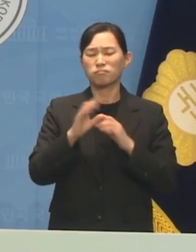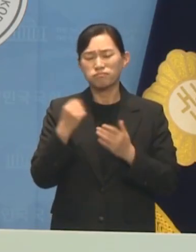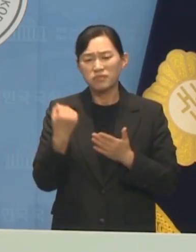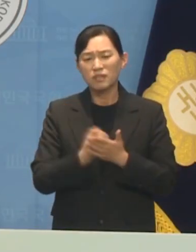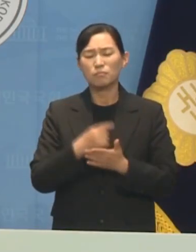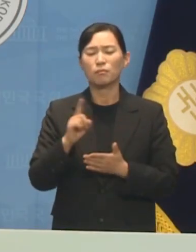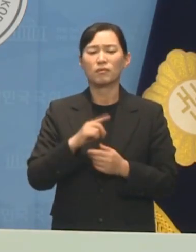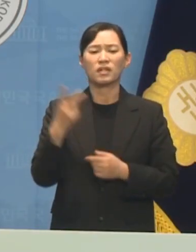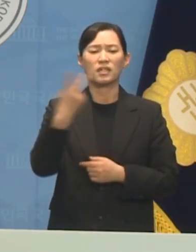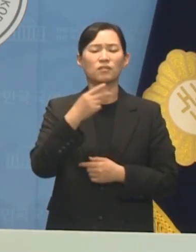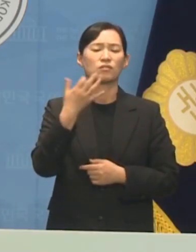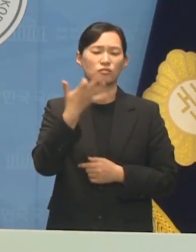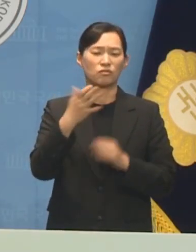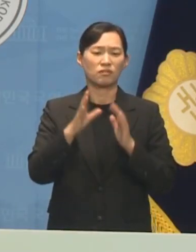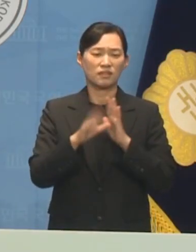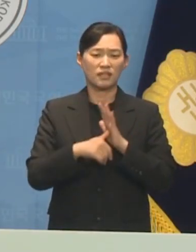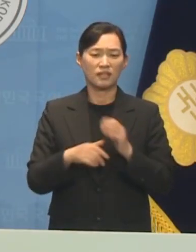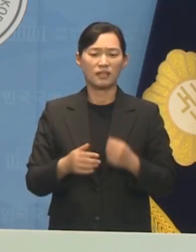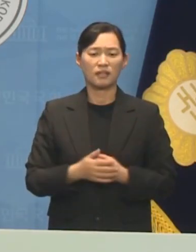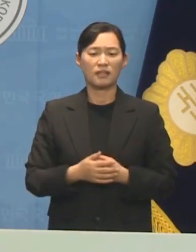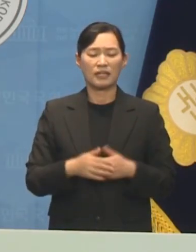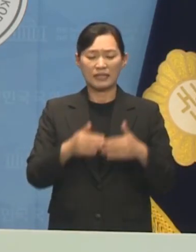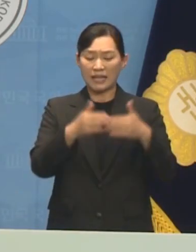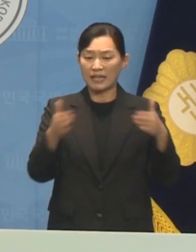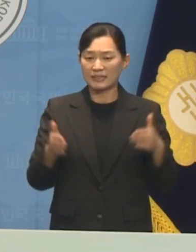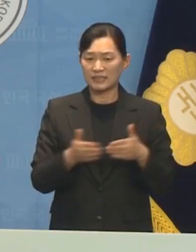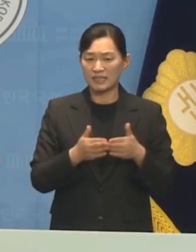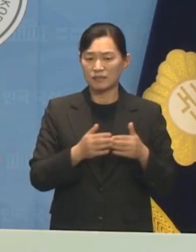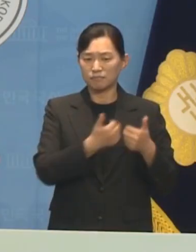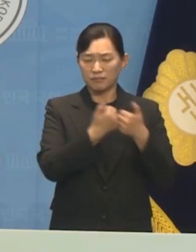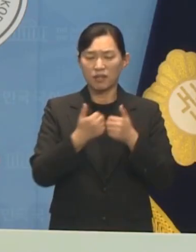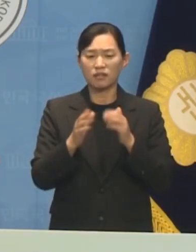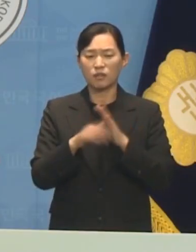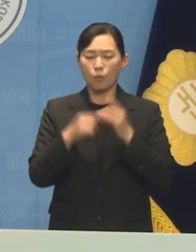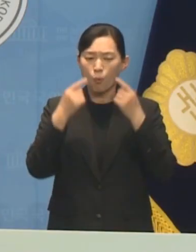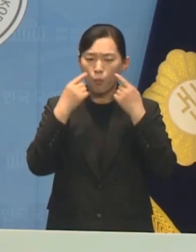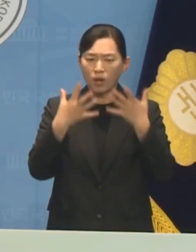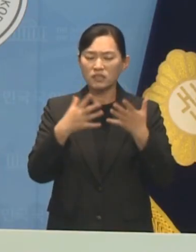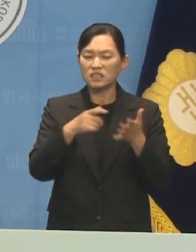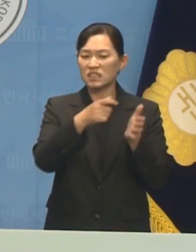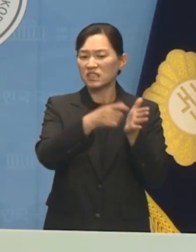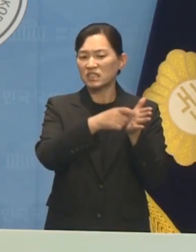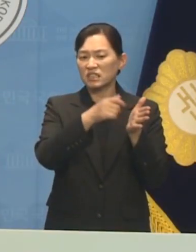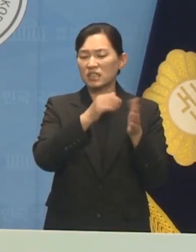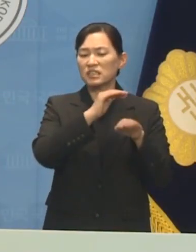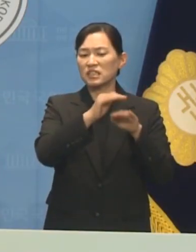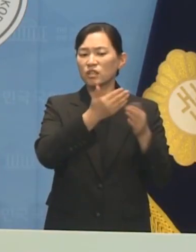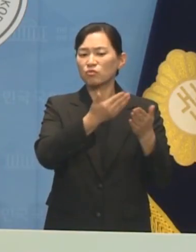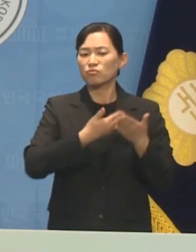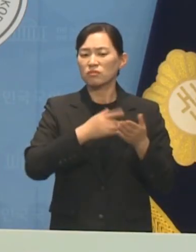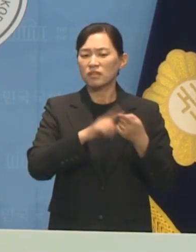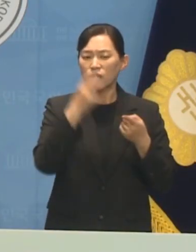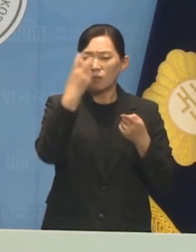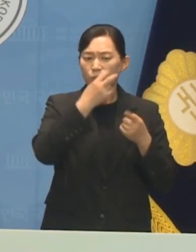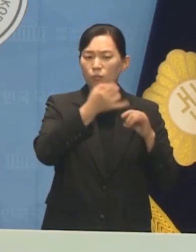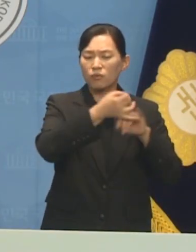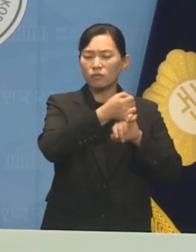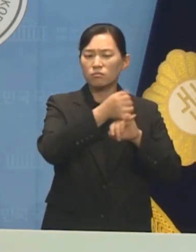점은 2019년 단체 협약에 명백히 명시된 차량 지급에 대한 검토